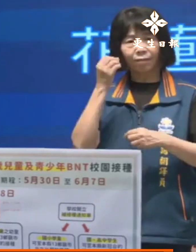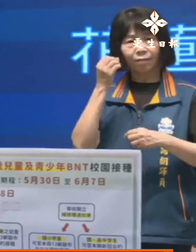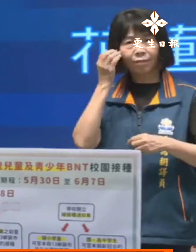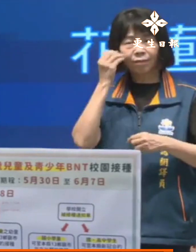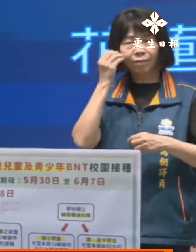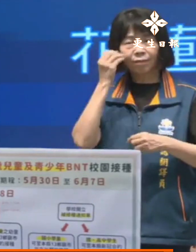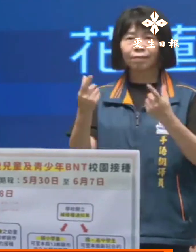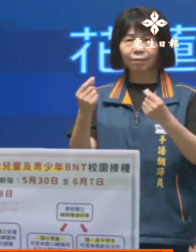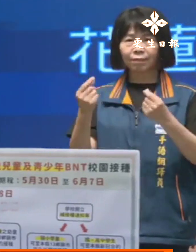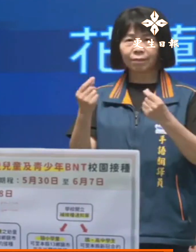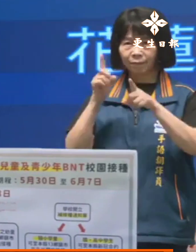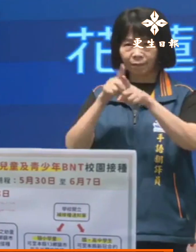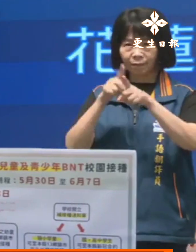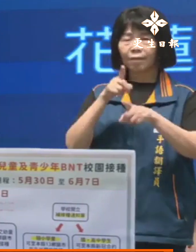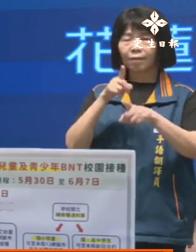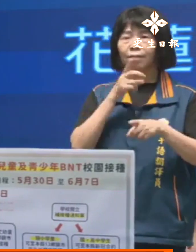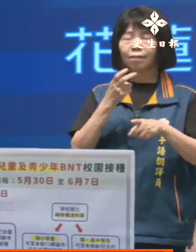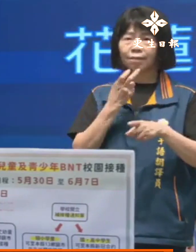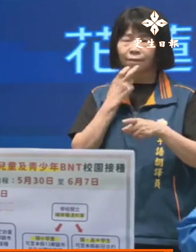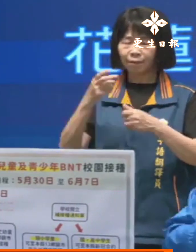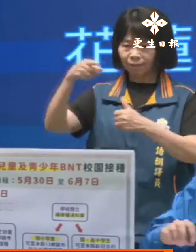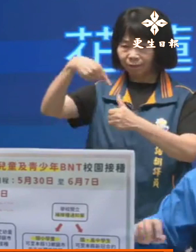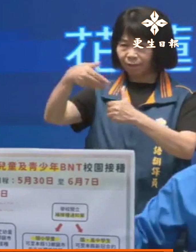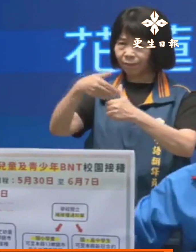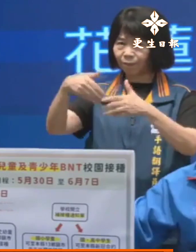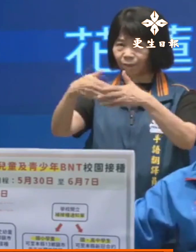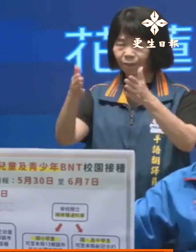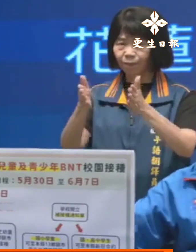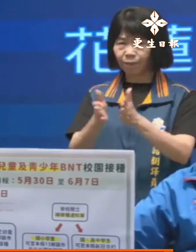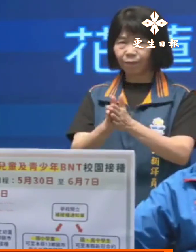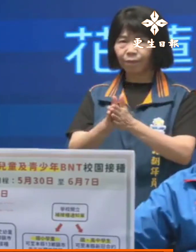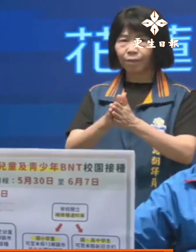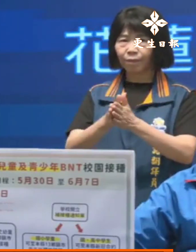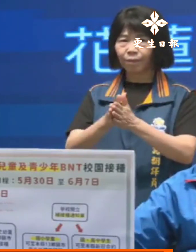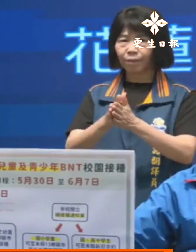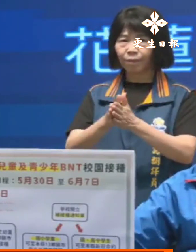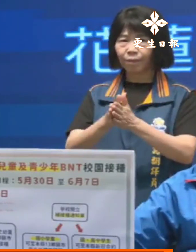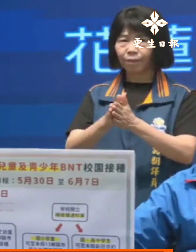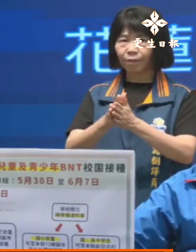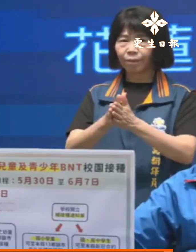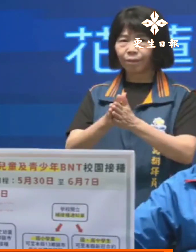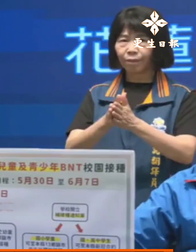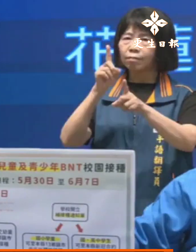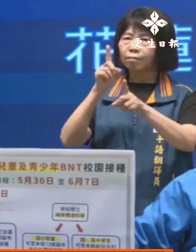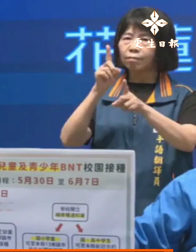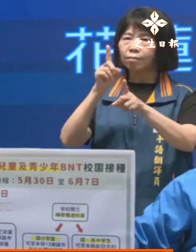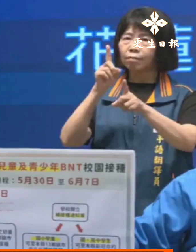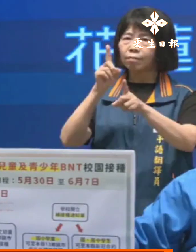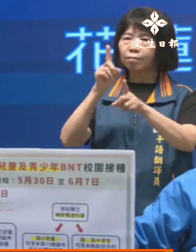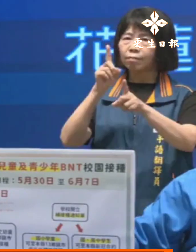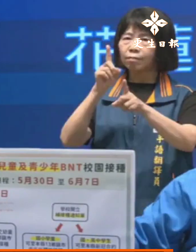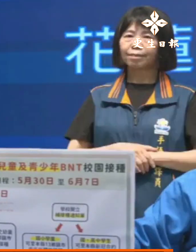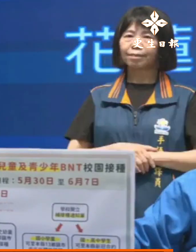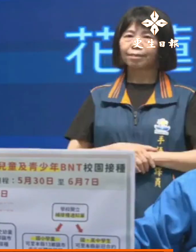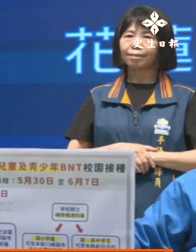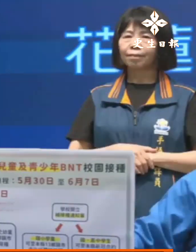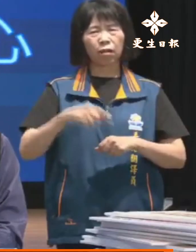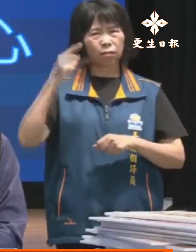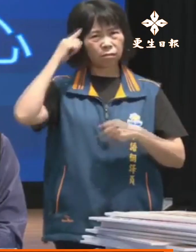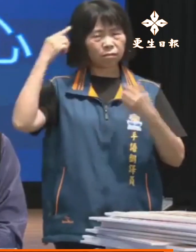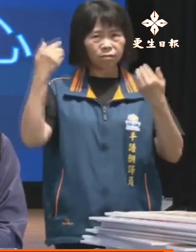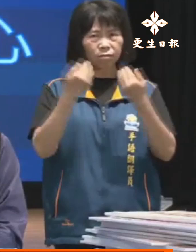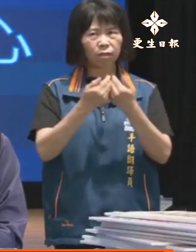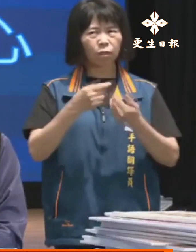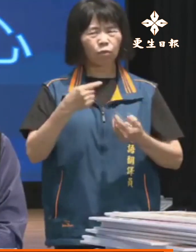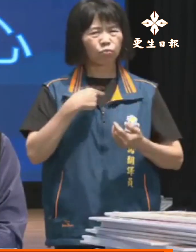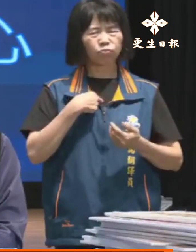后续的一个作业。那是以上针对是否提早放暑假的这个问题做回应。以上。 那